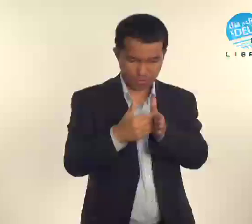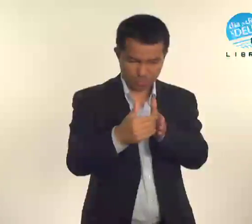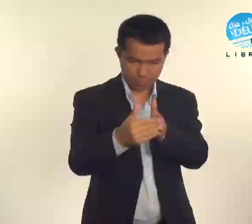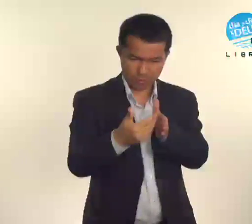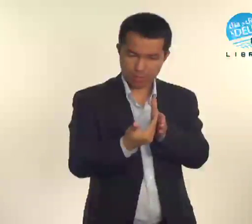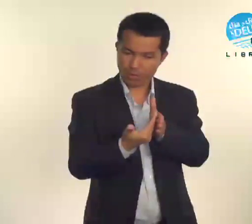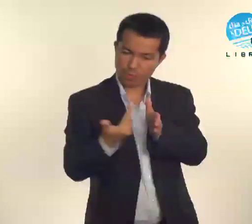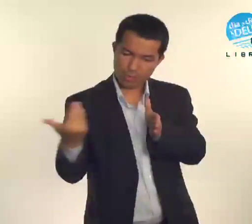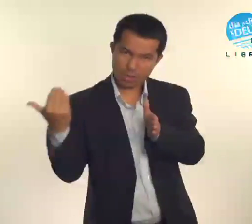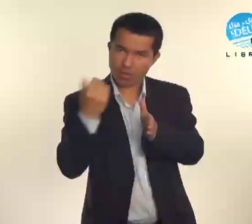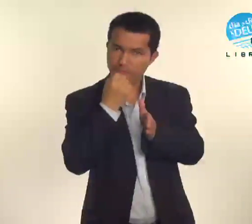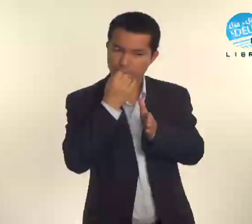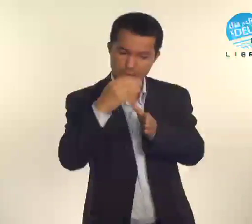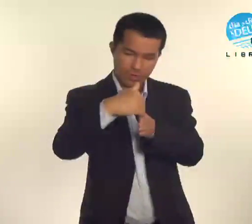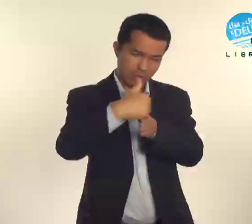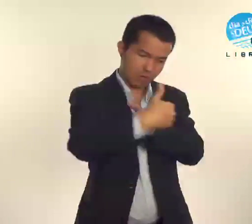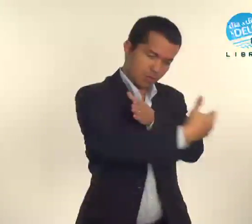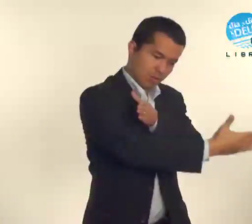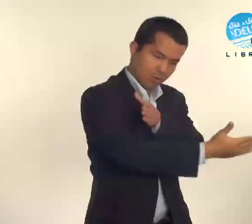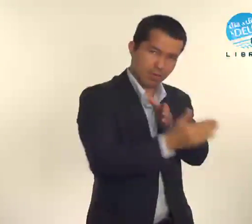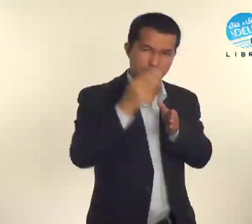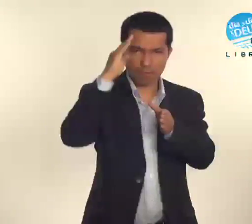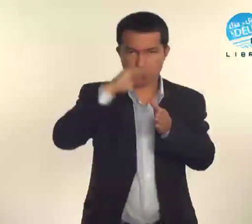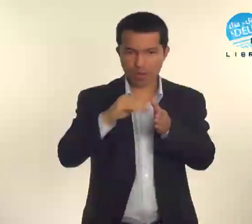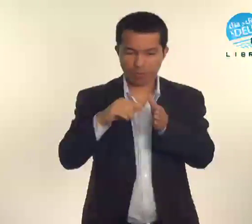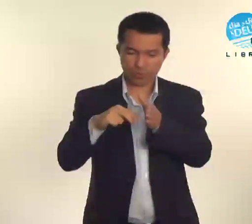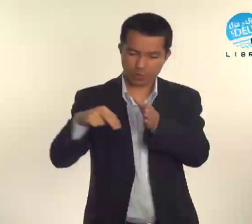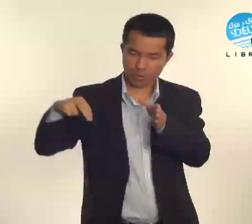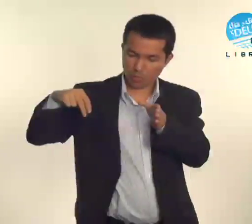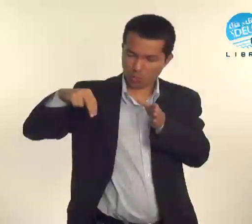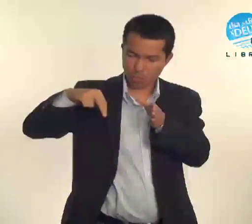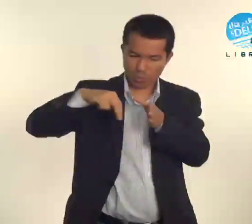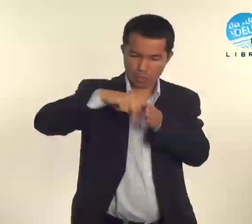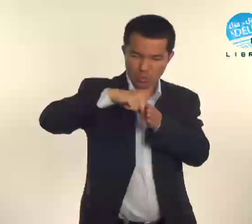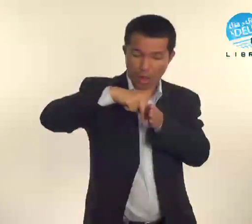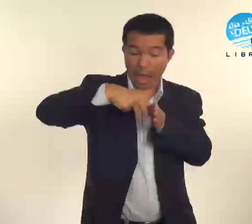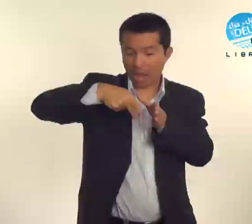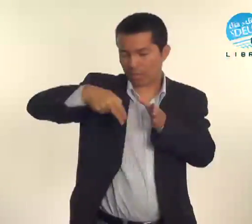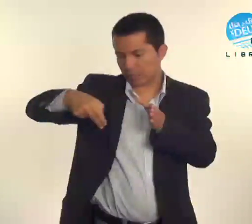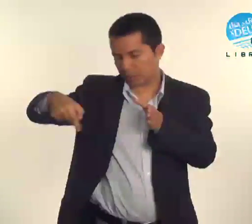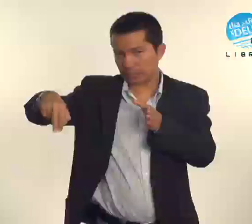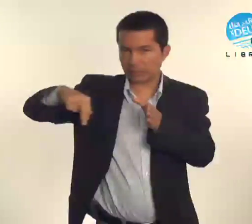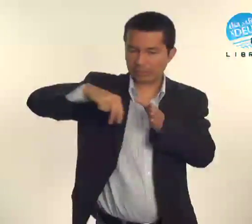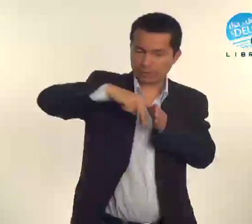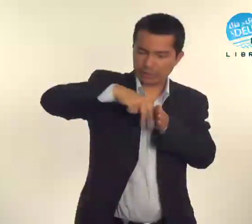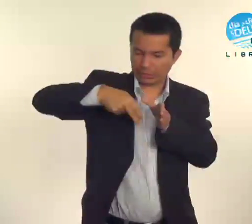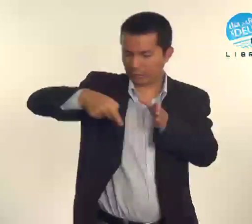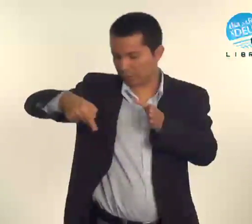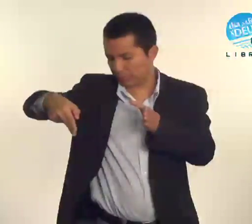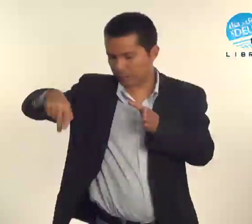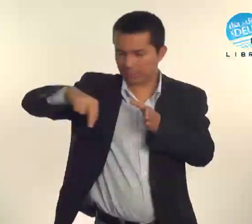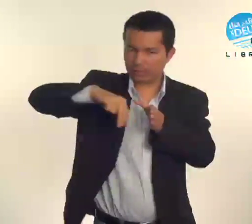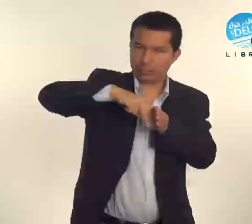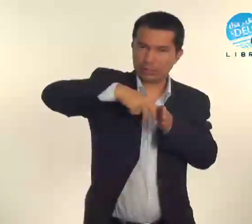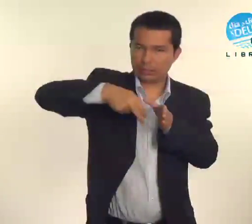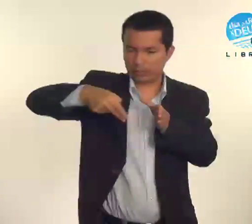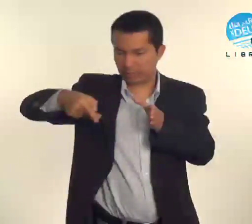separa o bem e o mal. É interessante que quando pecamos, nós não somente deixamos de ser o que